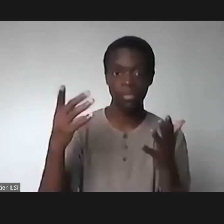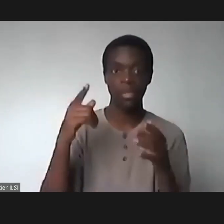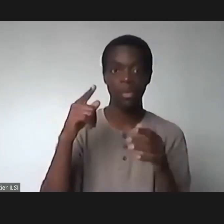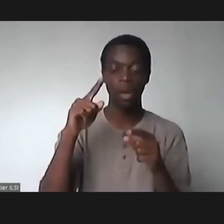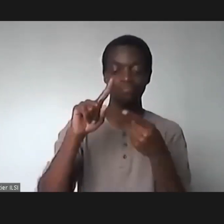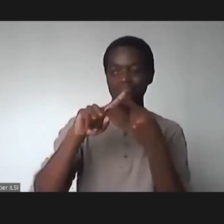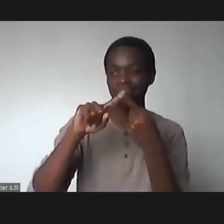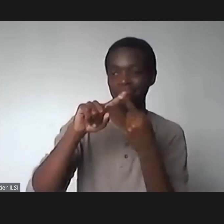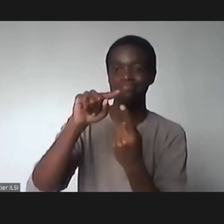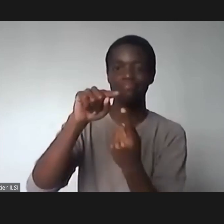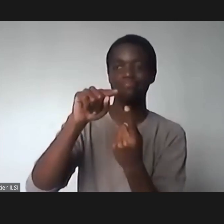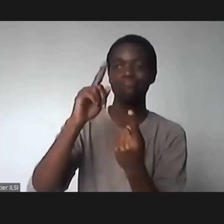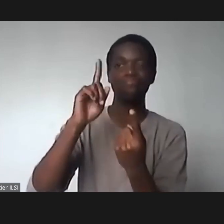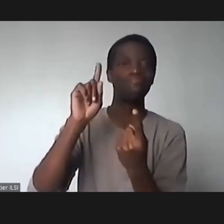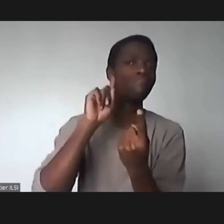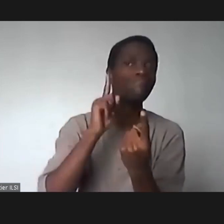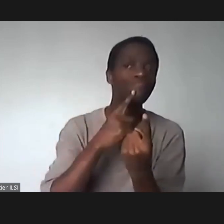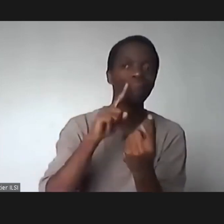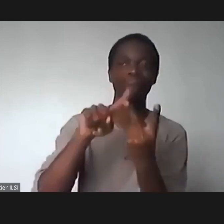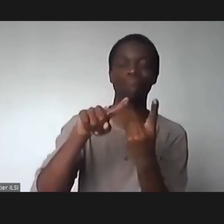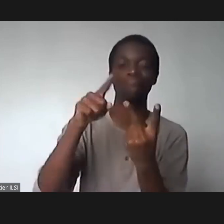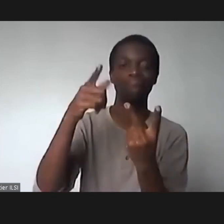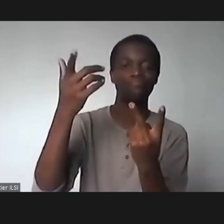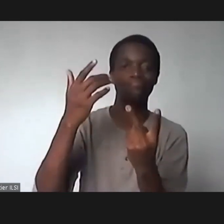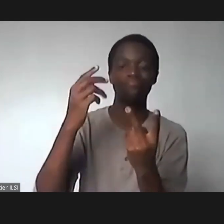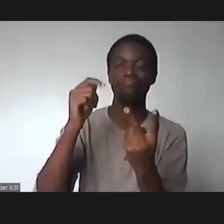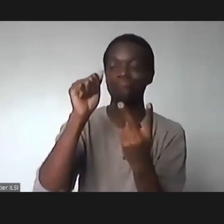Sí, sí.